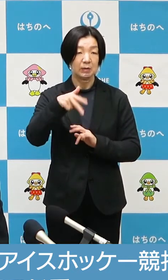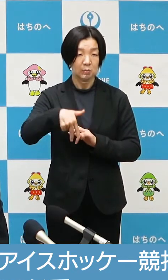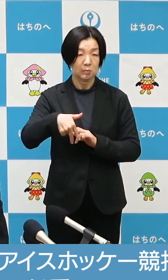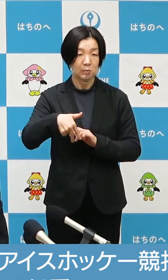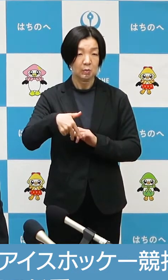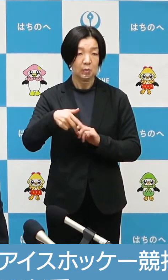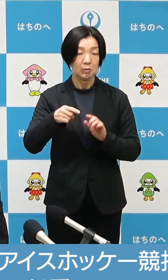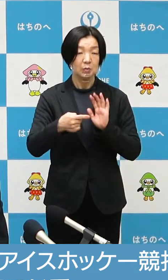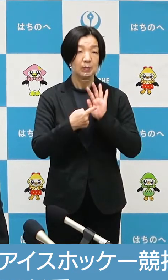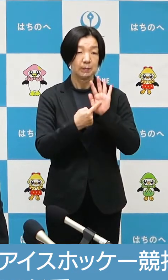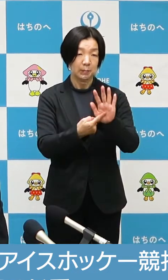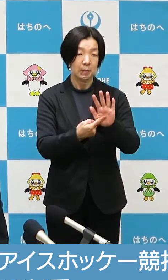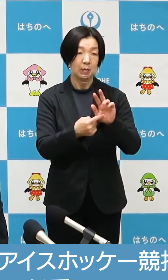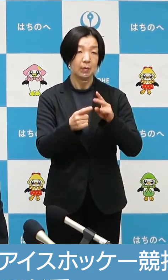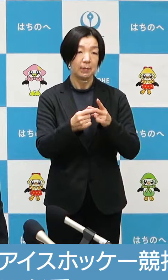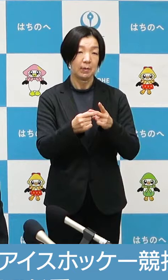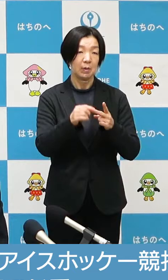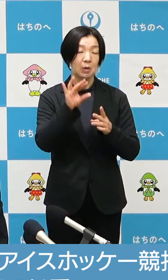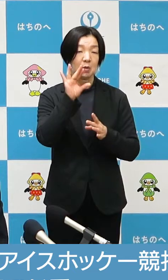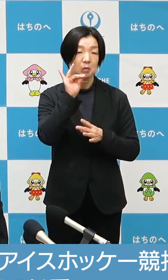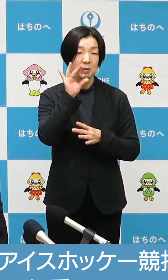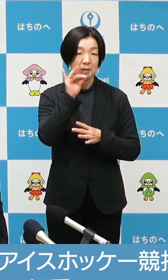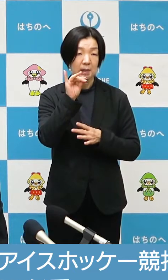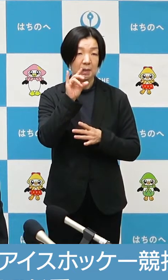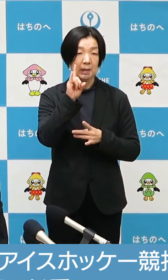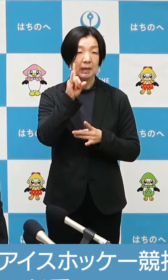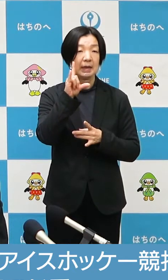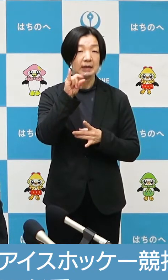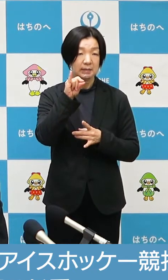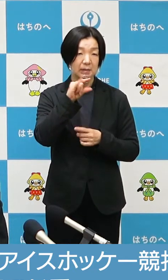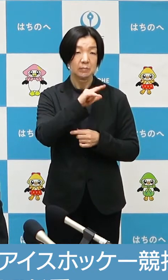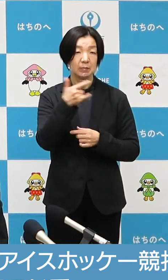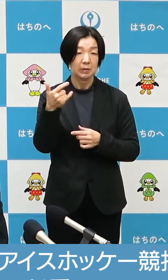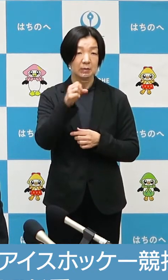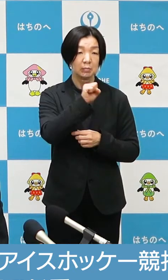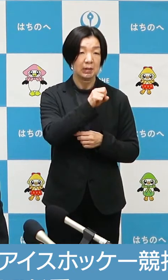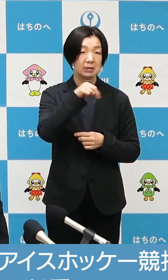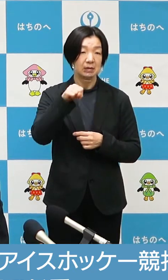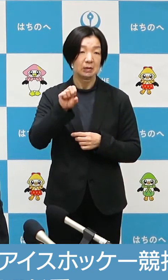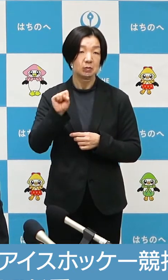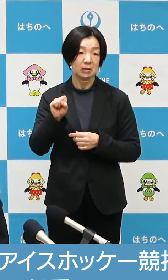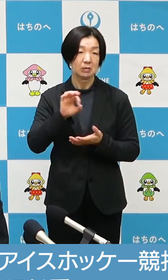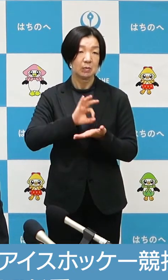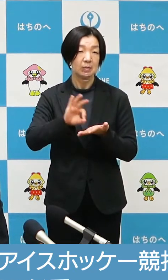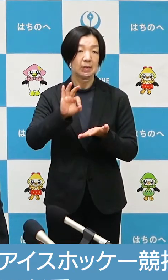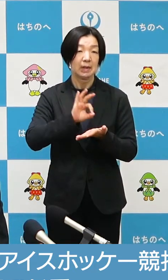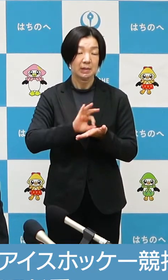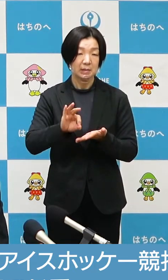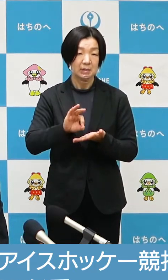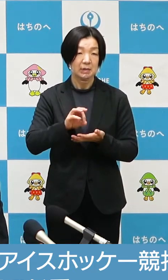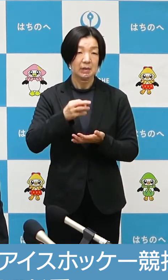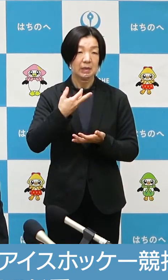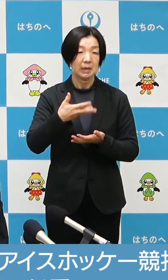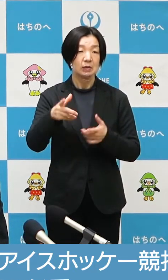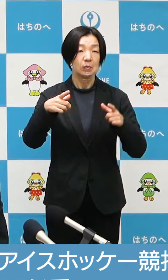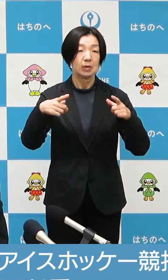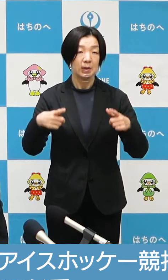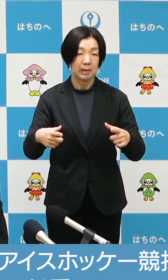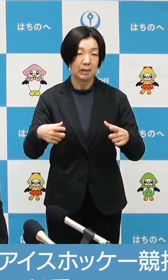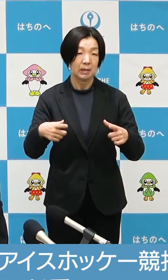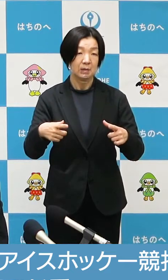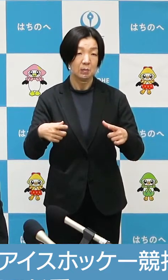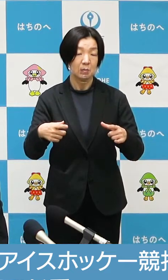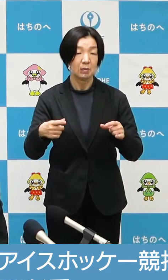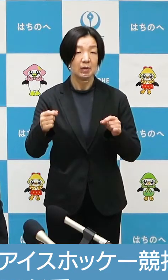ほかTwitterInstagramといったSNSの活用八戸検疫連携